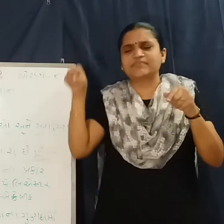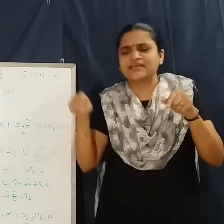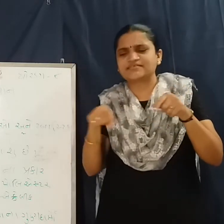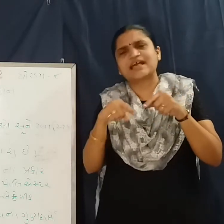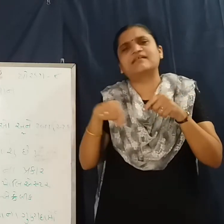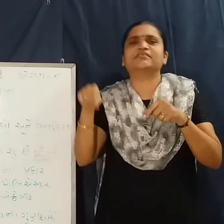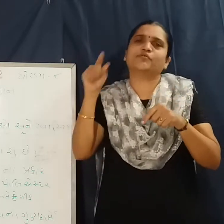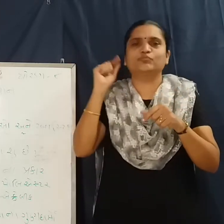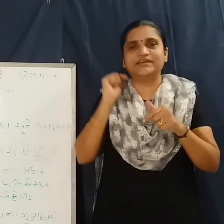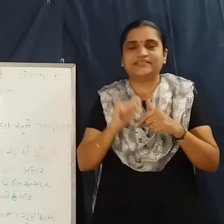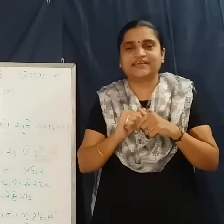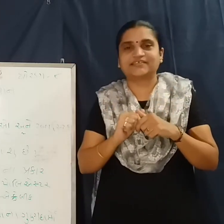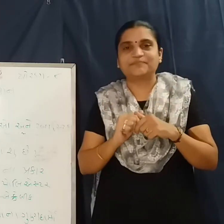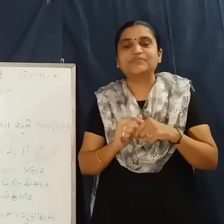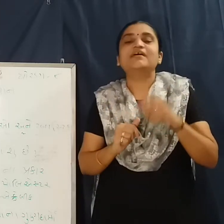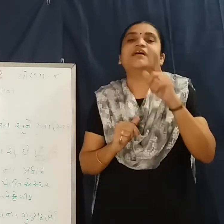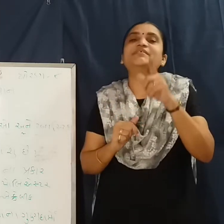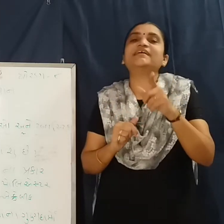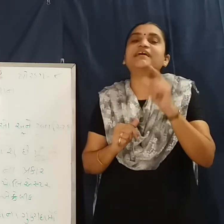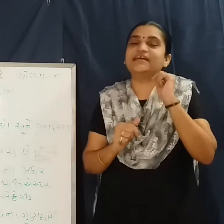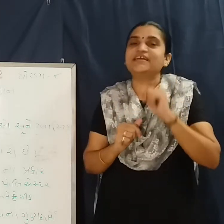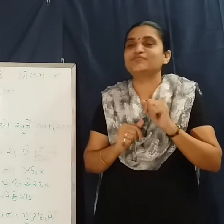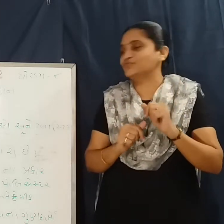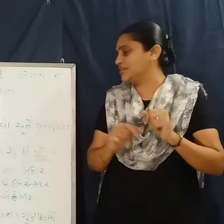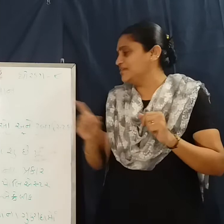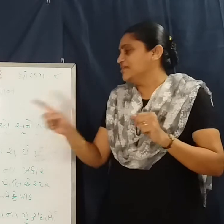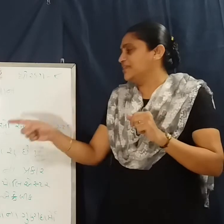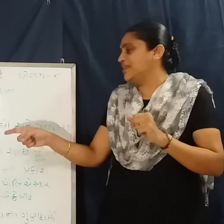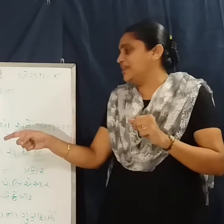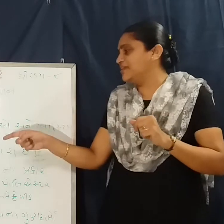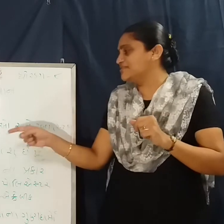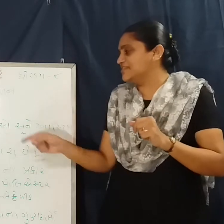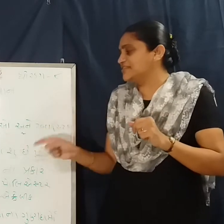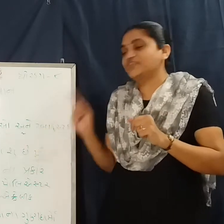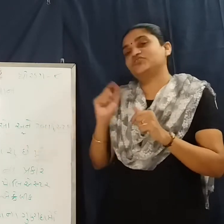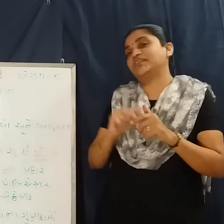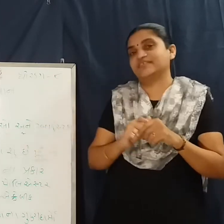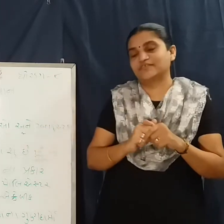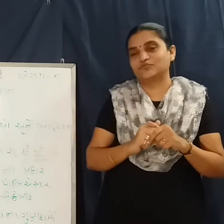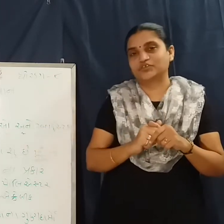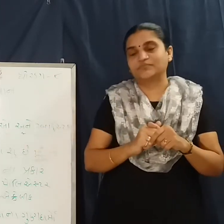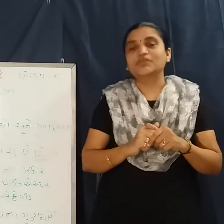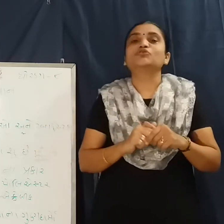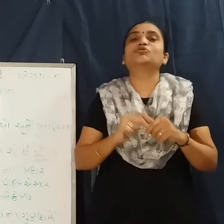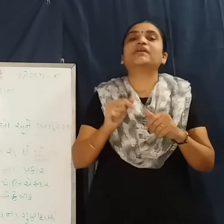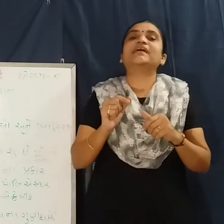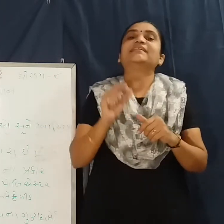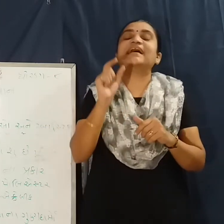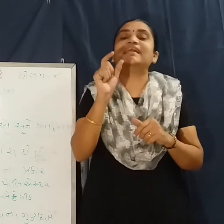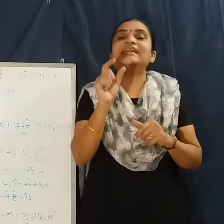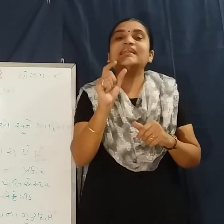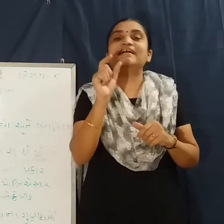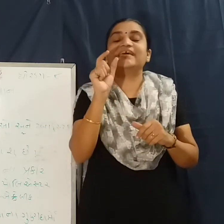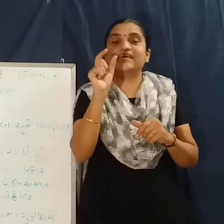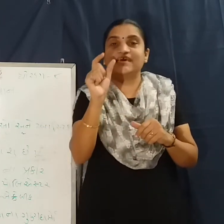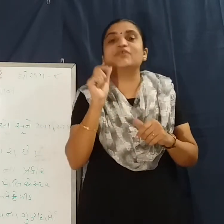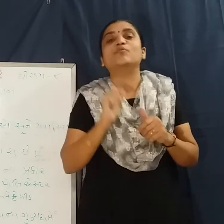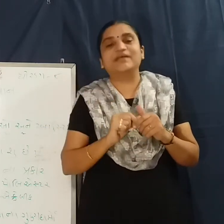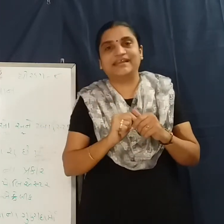એક સાંકળ જેવું બની જાય છે। હવે જ્યારે અહીંયા શું છે કે સંશ્લેષિત રેસા શું છે, તો કે એક નાના નાના એક એકમો બનેલા